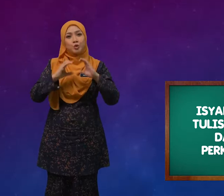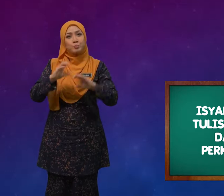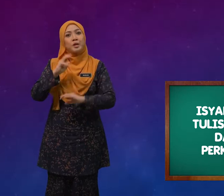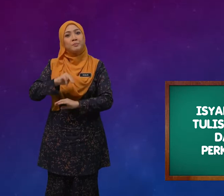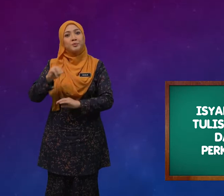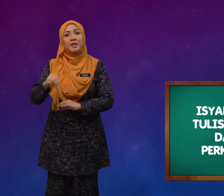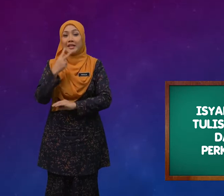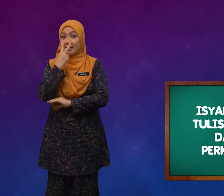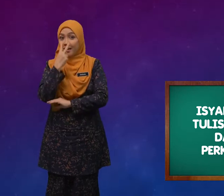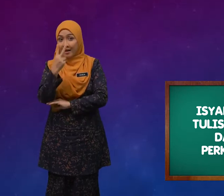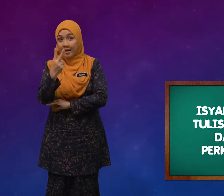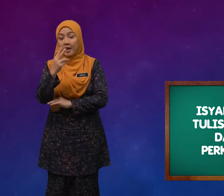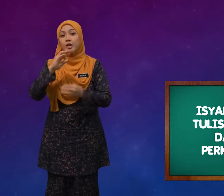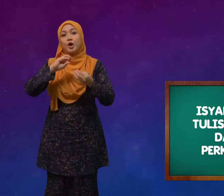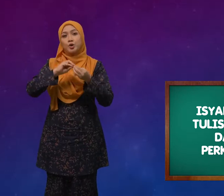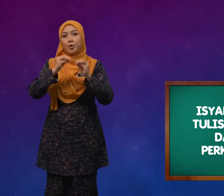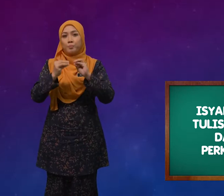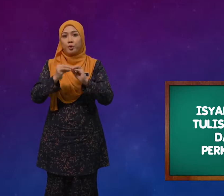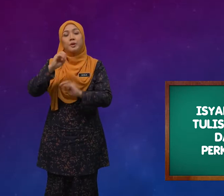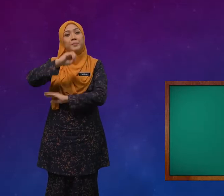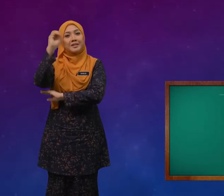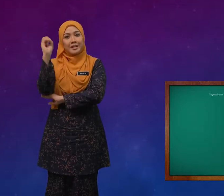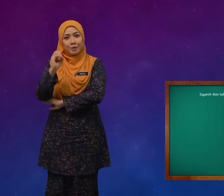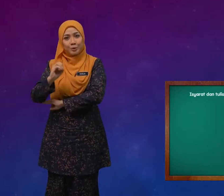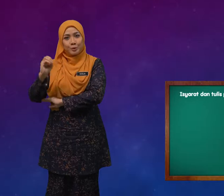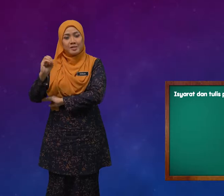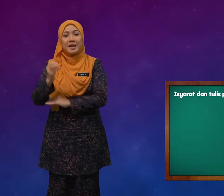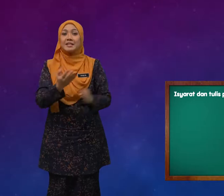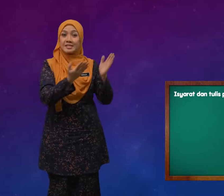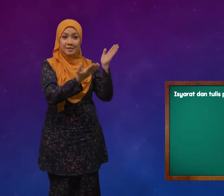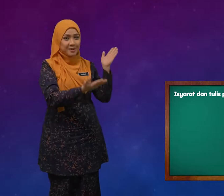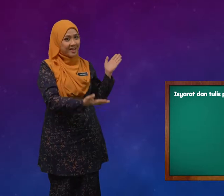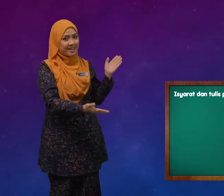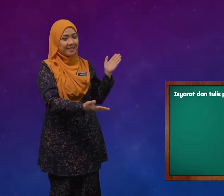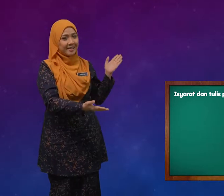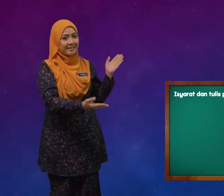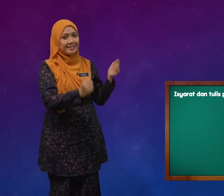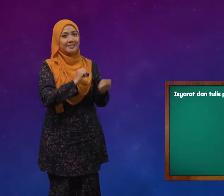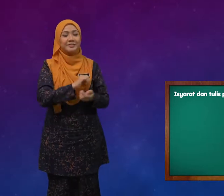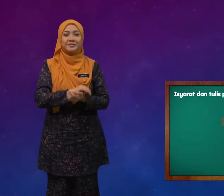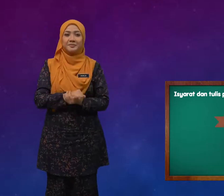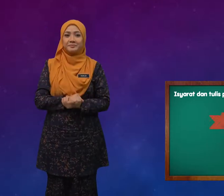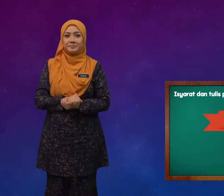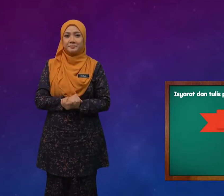cuba murid lihat nombor peratus di sebelah ini.